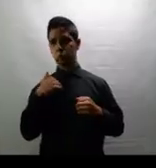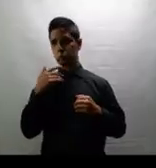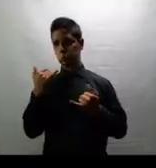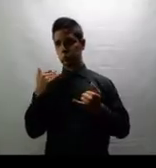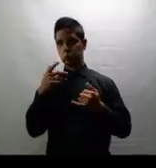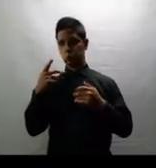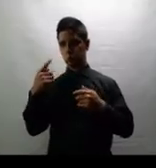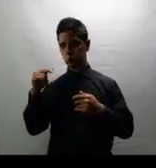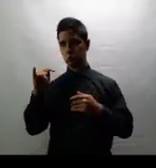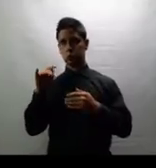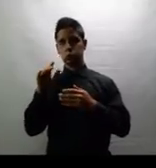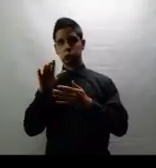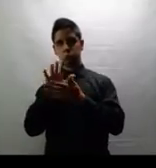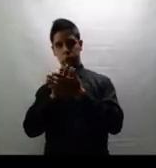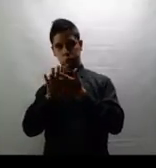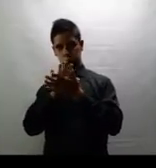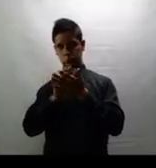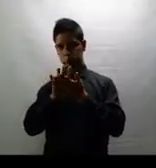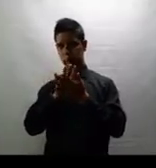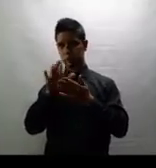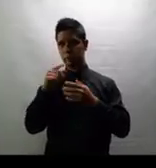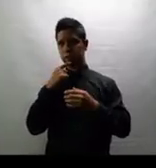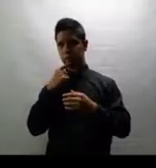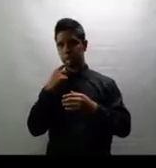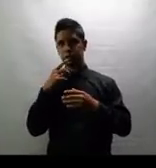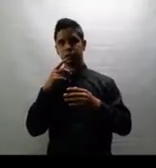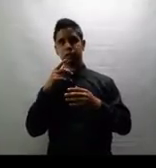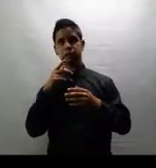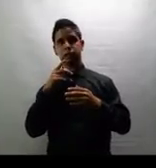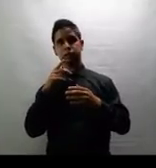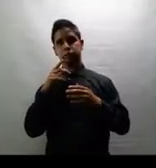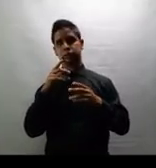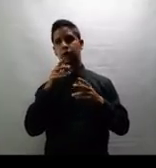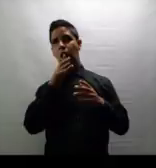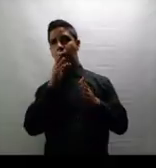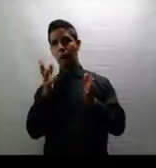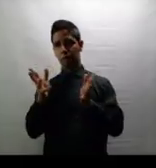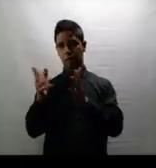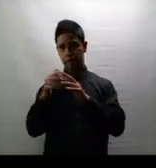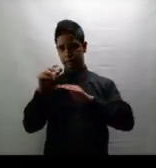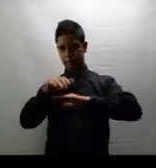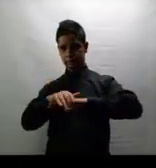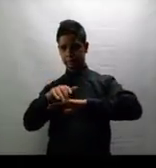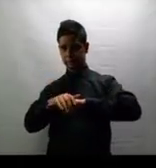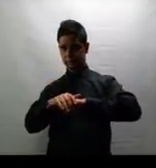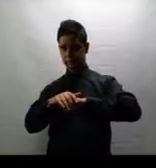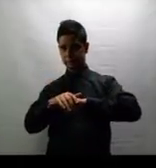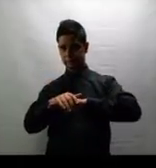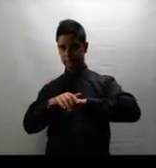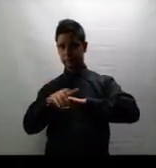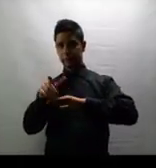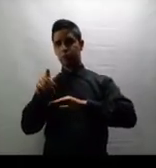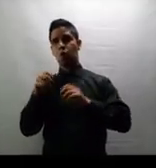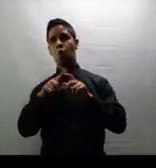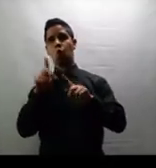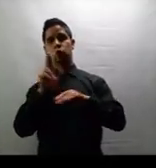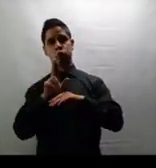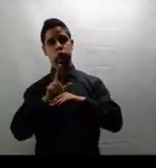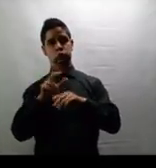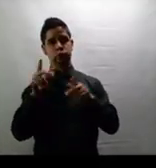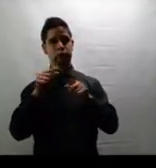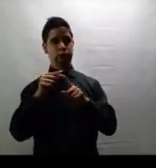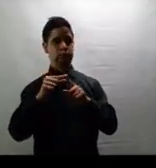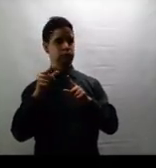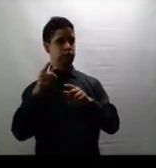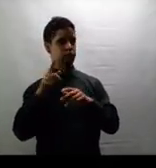confundida si es que ella se refiere a hablar en inglés con una persona en puerto rico y utilizar alguna palabra que tenga en esa